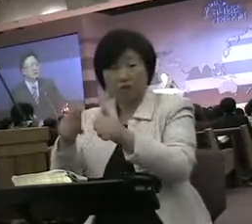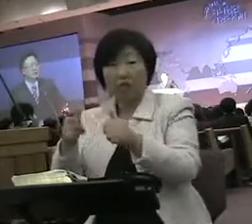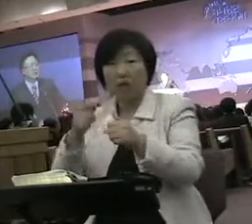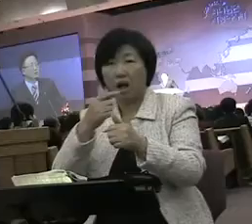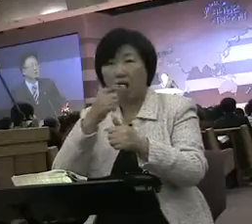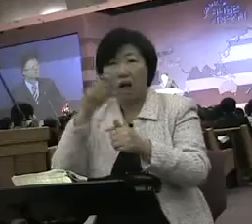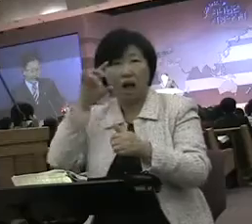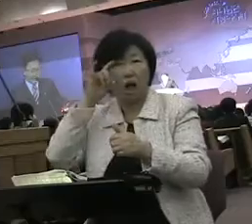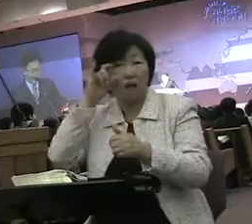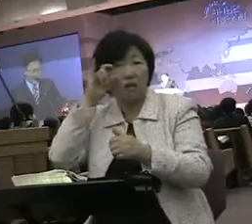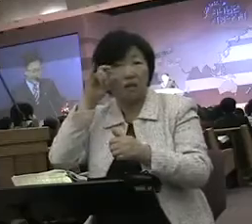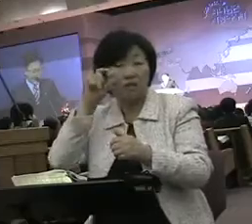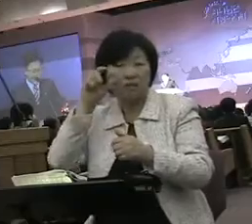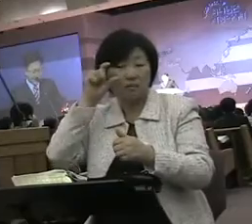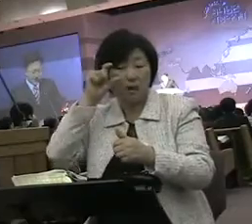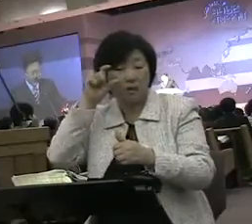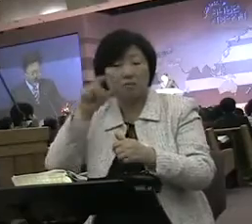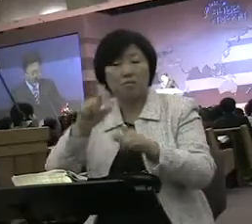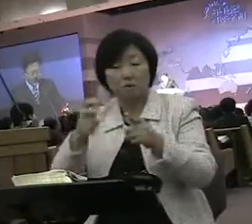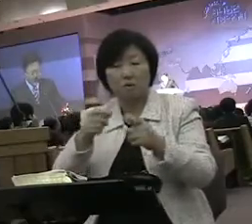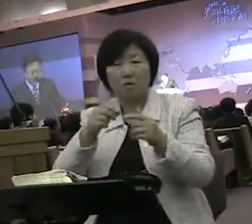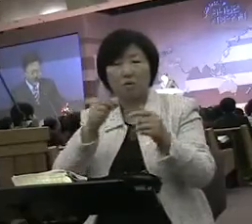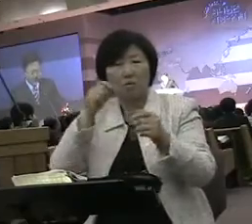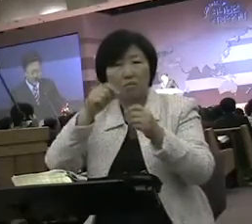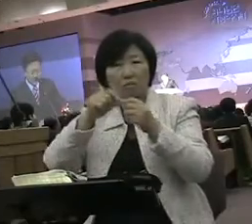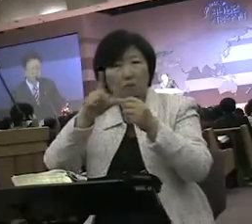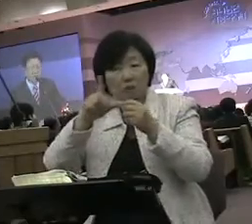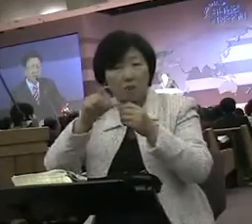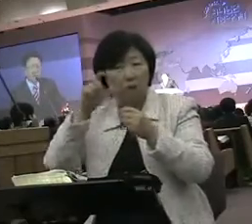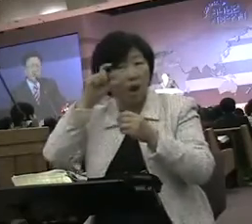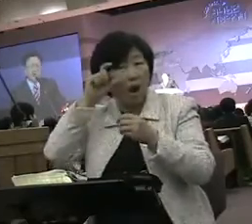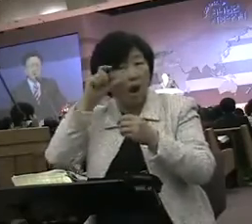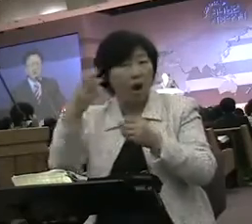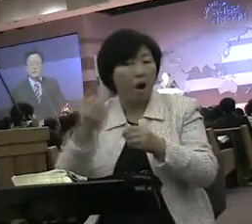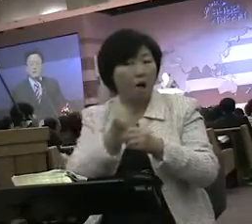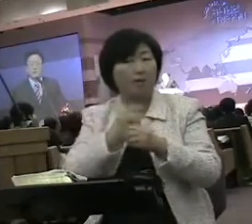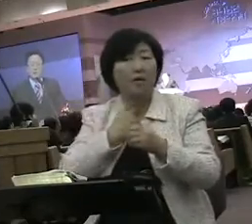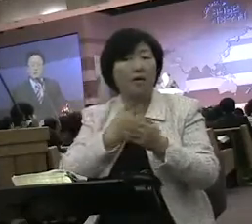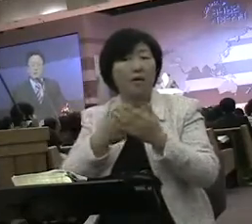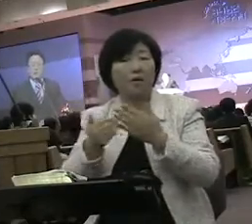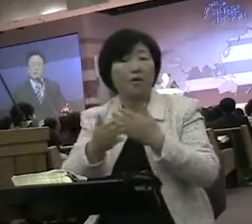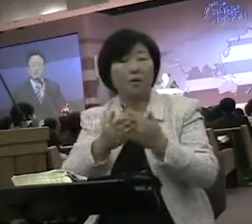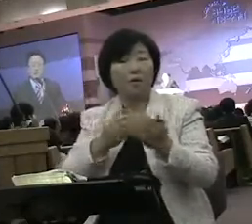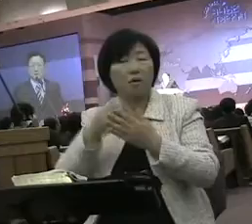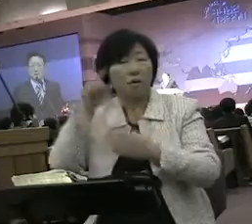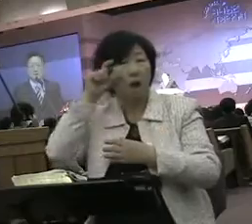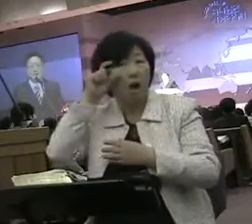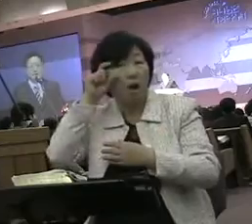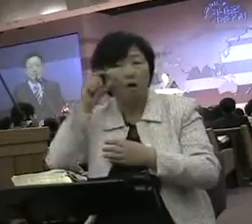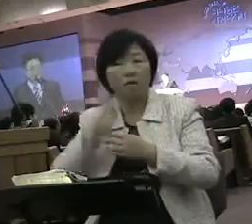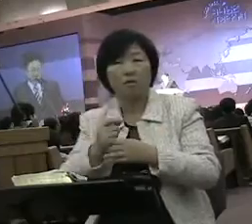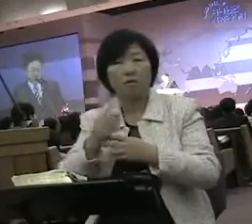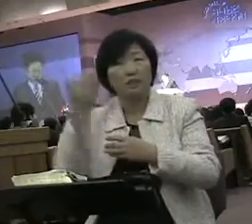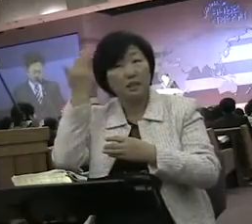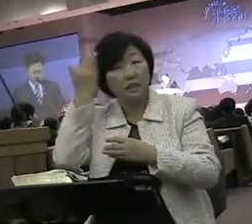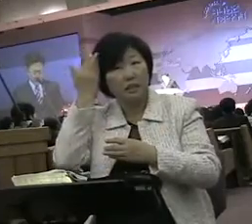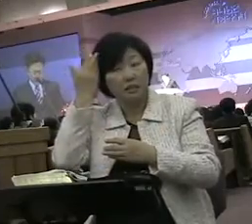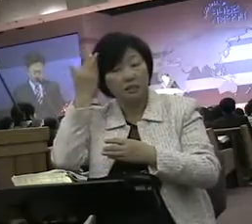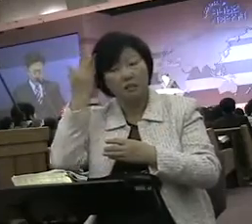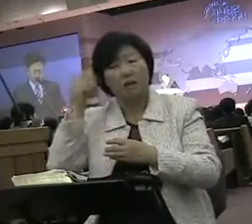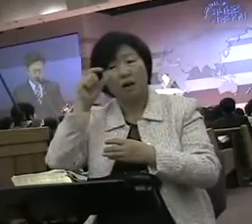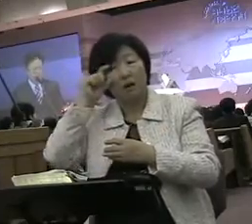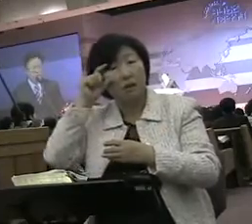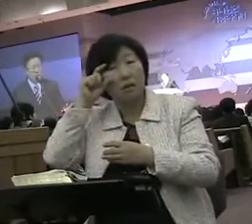보게 되어 있습니다. 대부분 우리가 가지고 있는 안경은 내 경험의 안경이요, 내 지식의